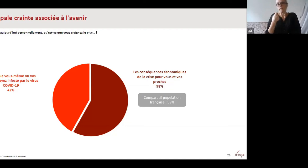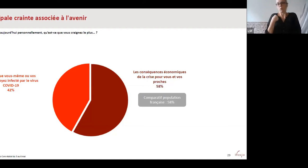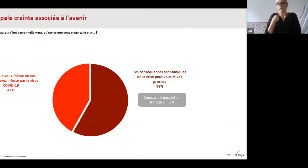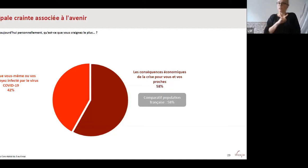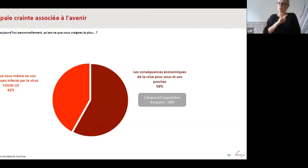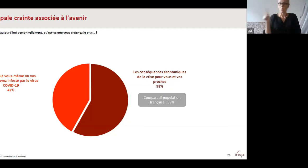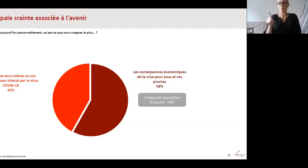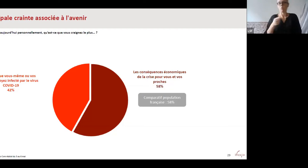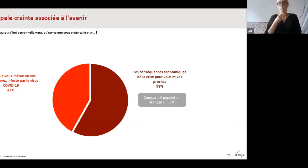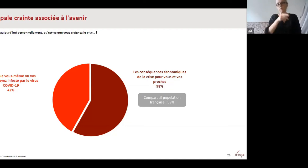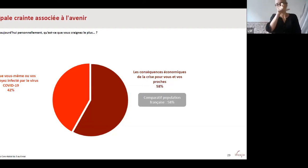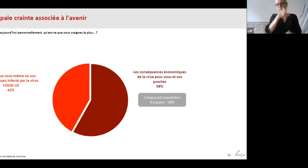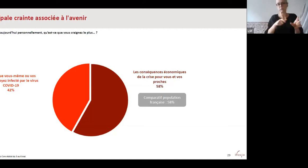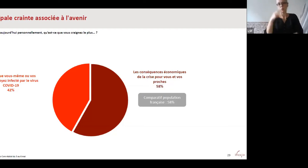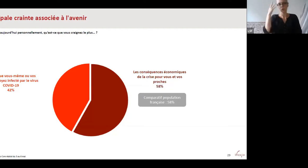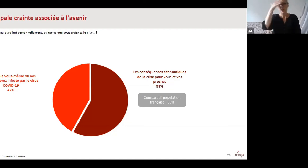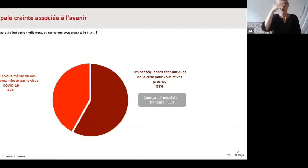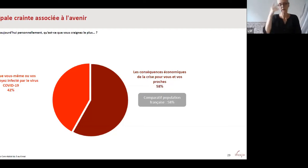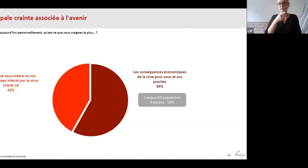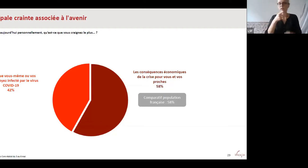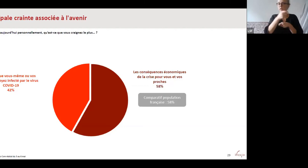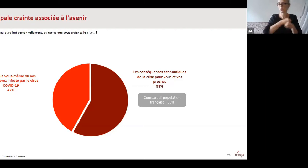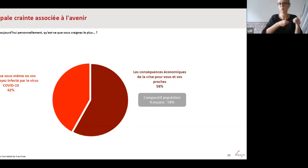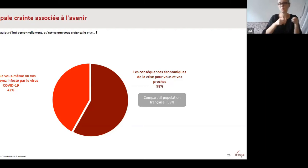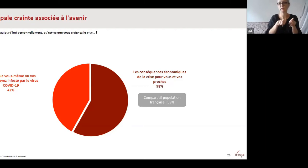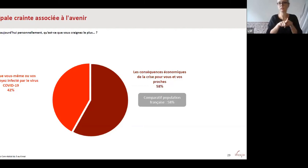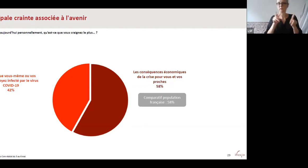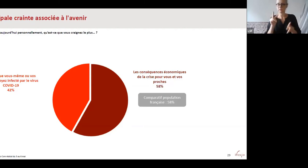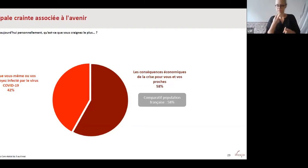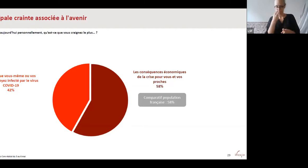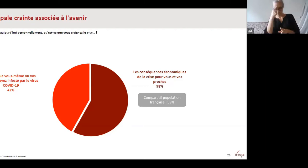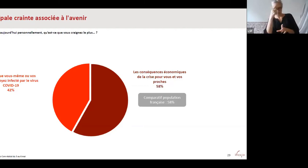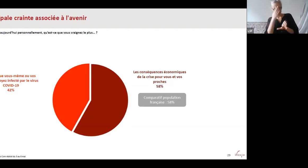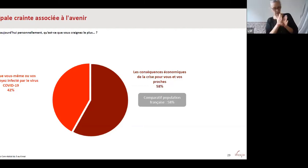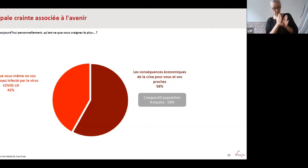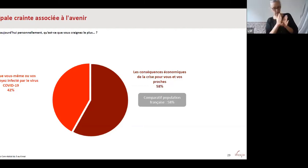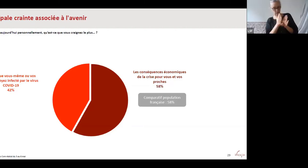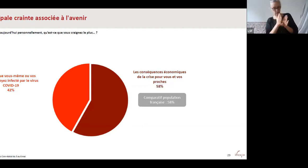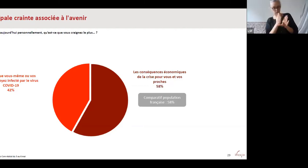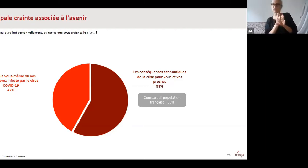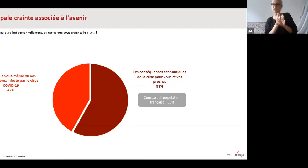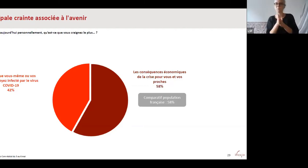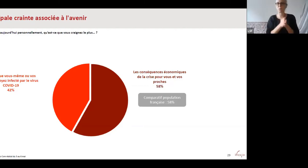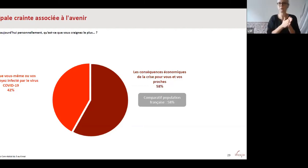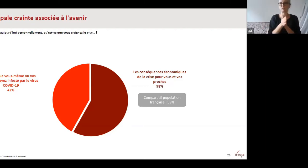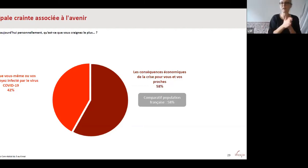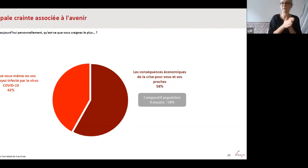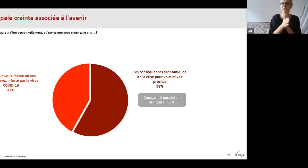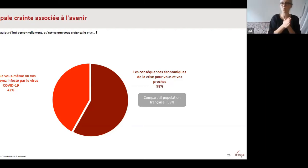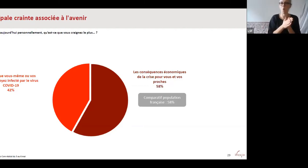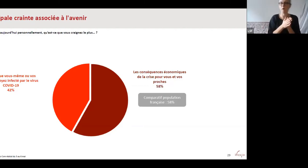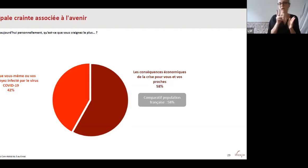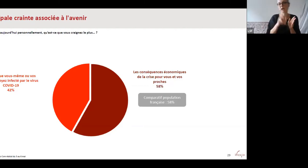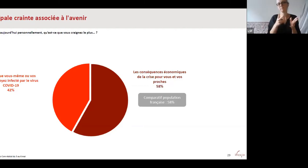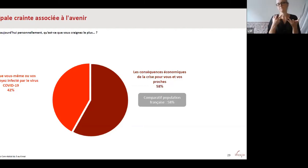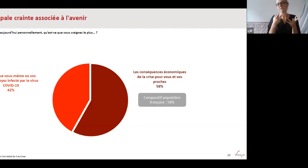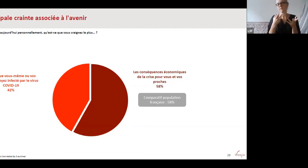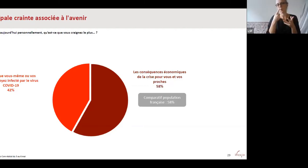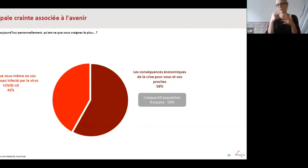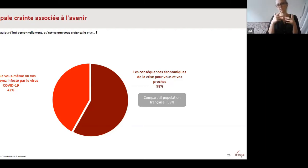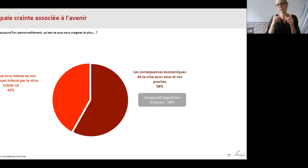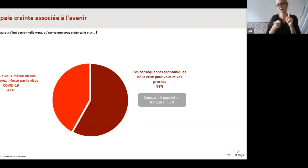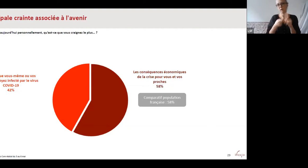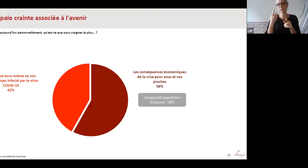de ressenti psychologique, en termes de motivation. Le chiffre le plus fort pour moi, c'est le sentiment de se dire